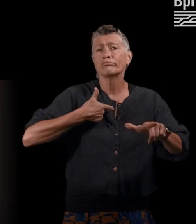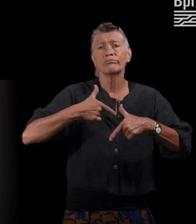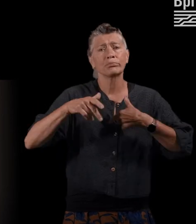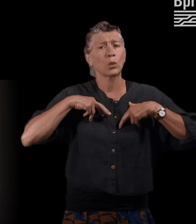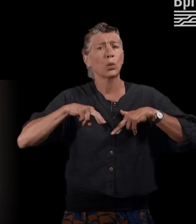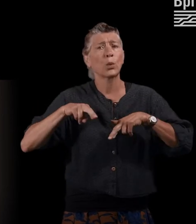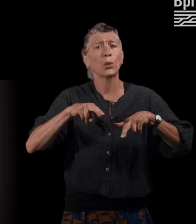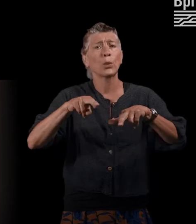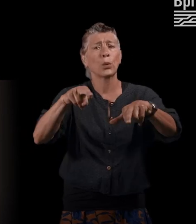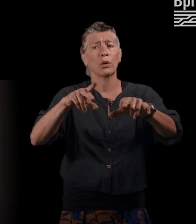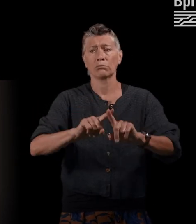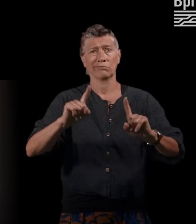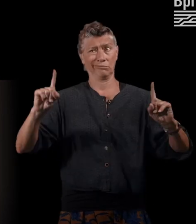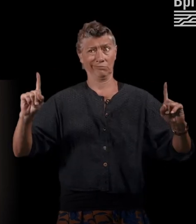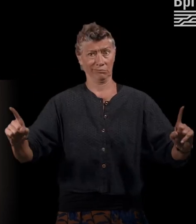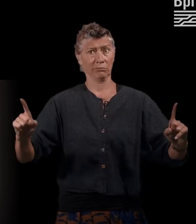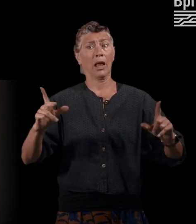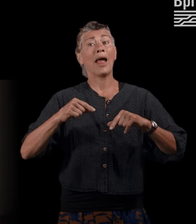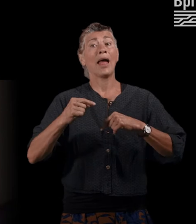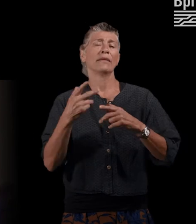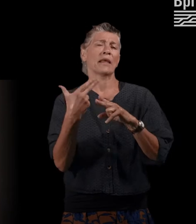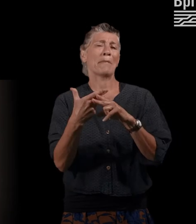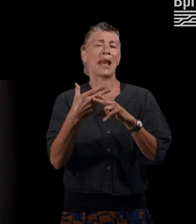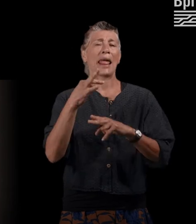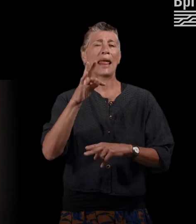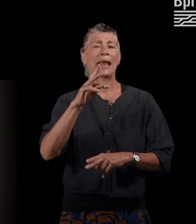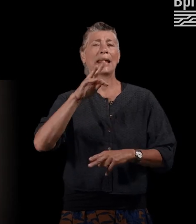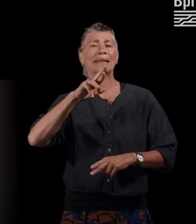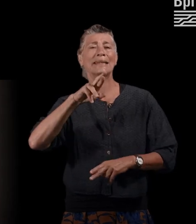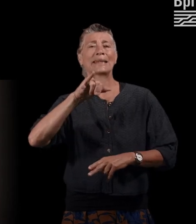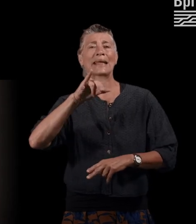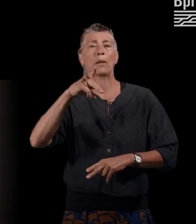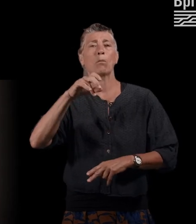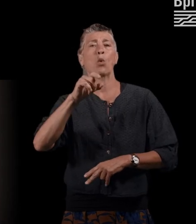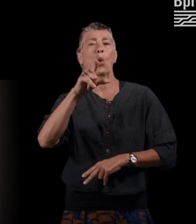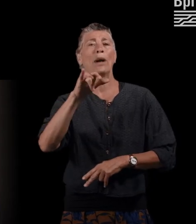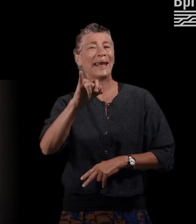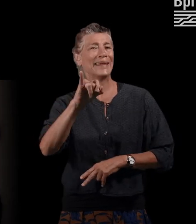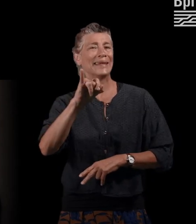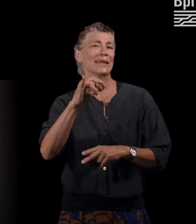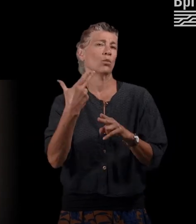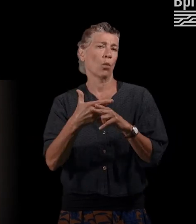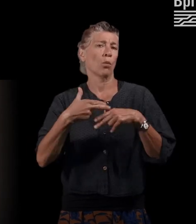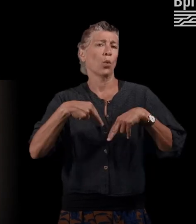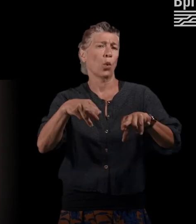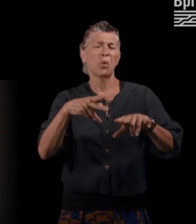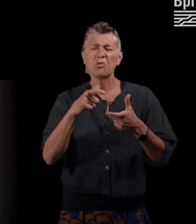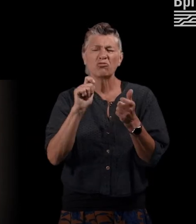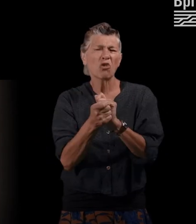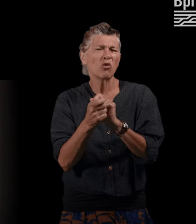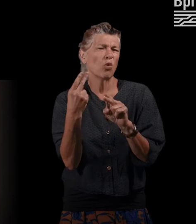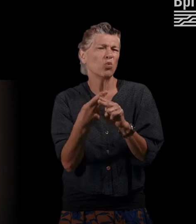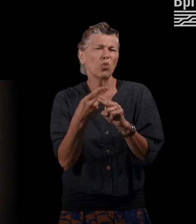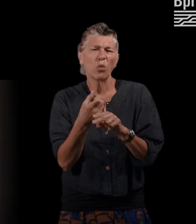dans une rue, cette rue de Tripoli, à l'origine qui s'appelait rue de Tripoli, mais qui